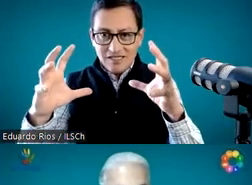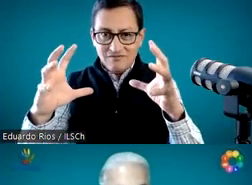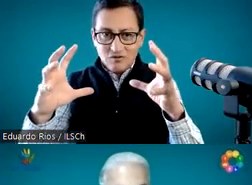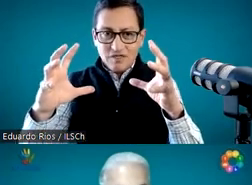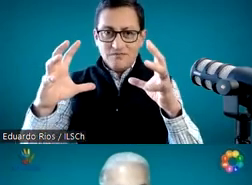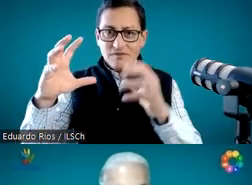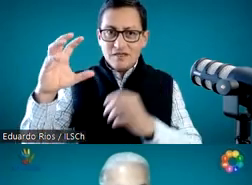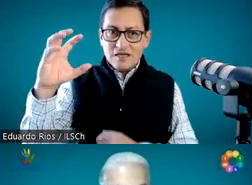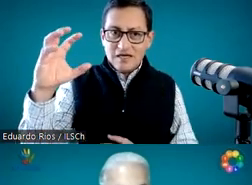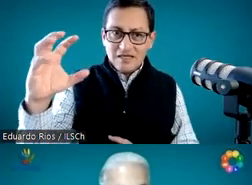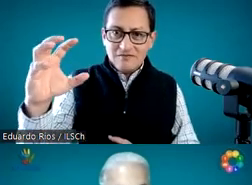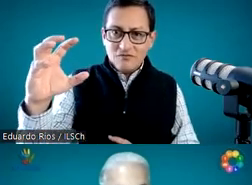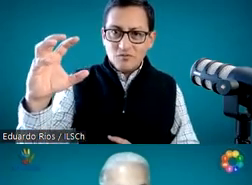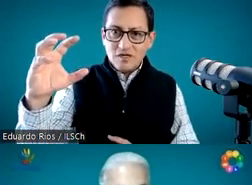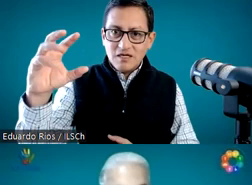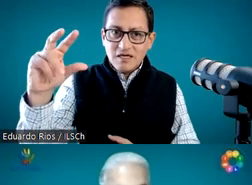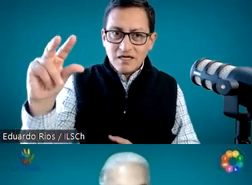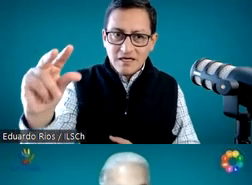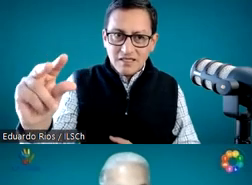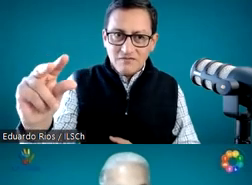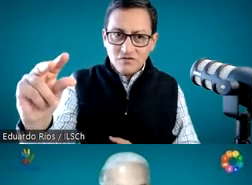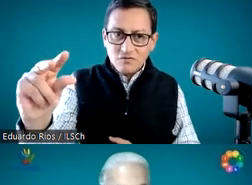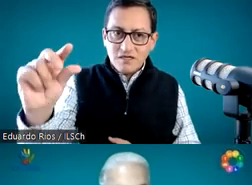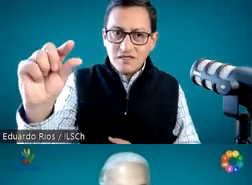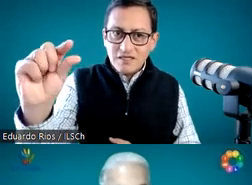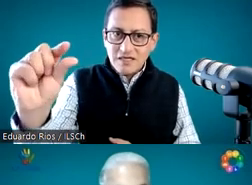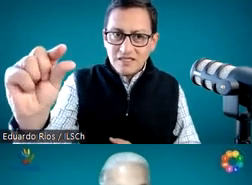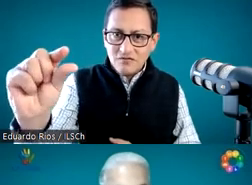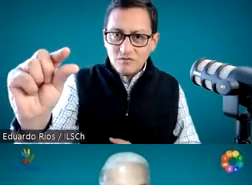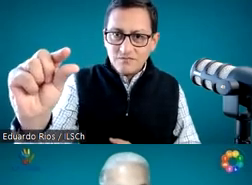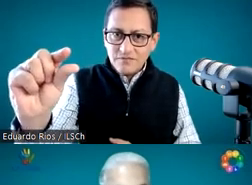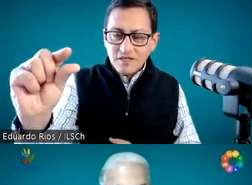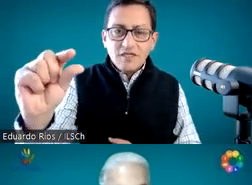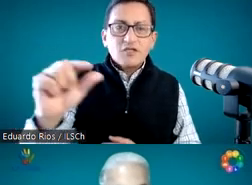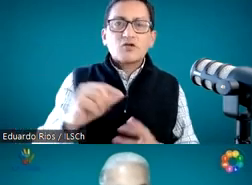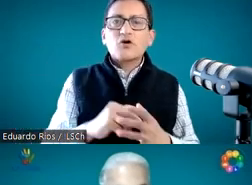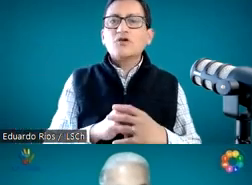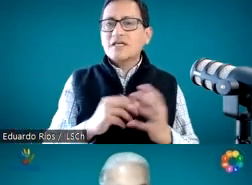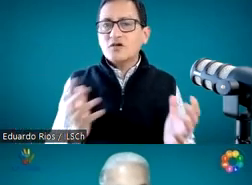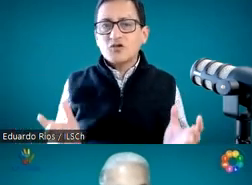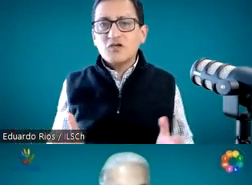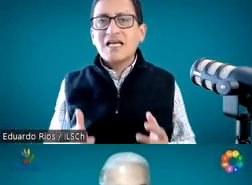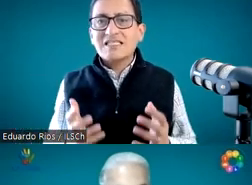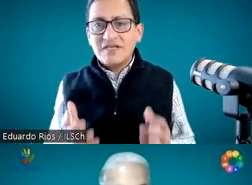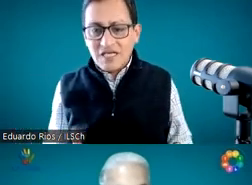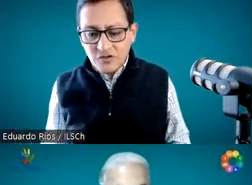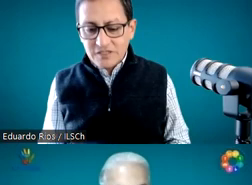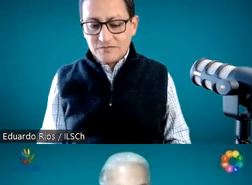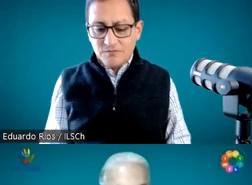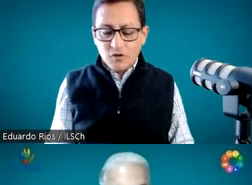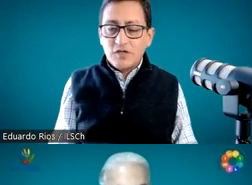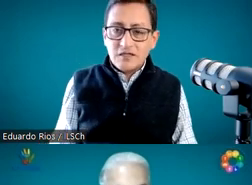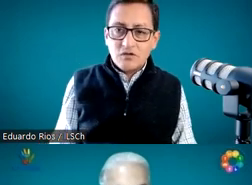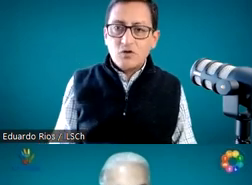de esta forma, a esta forma, a esta forma y a esta forma. Todos estos son